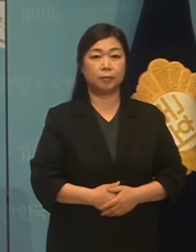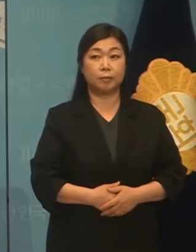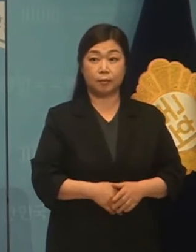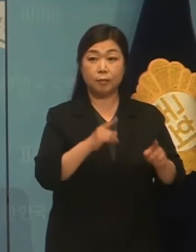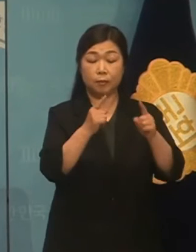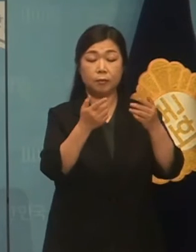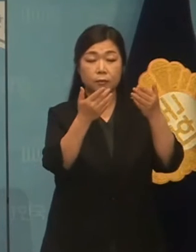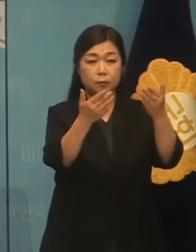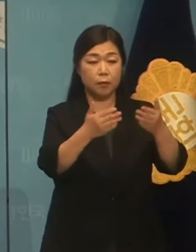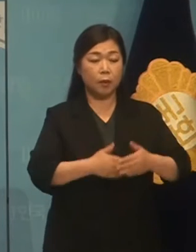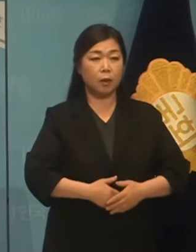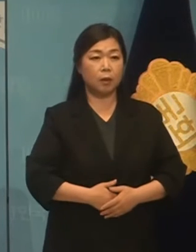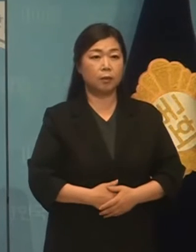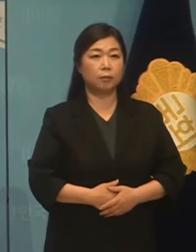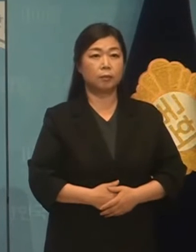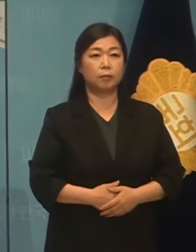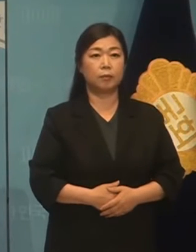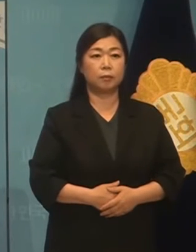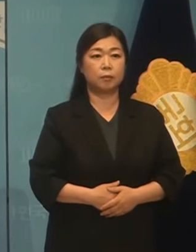말씀을 드리겠습니다.